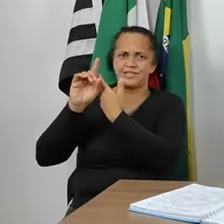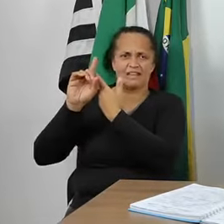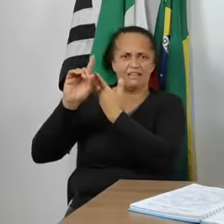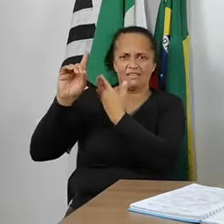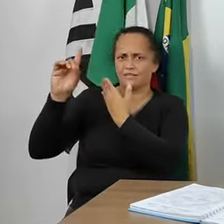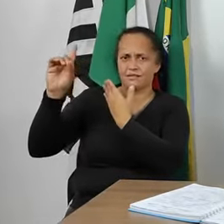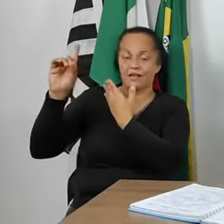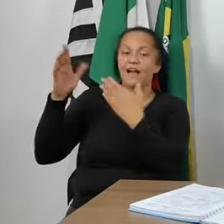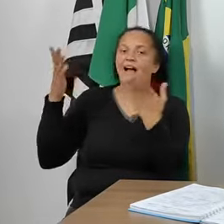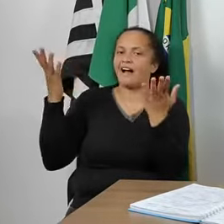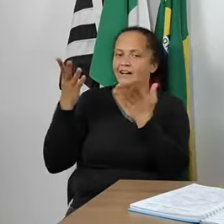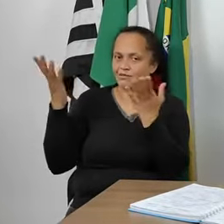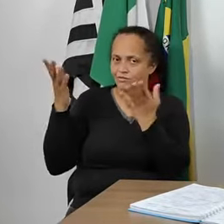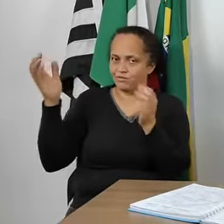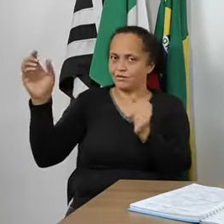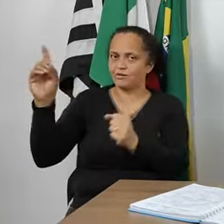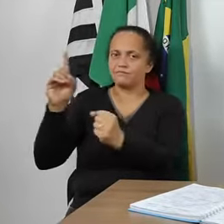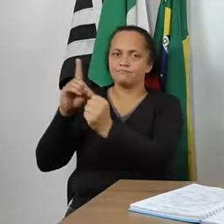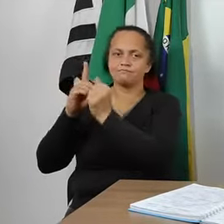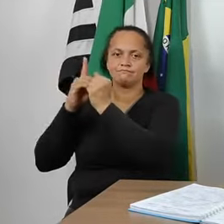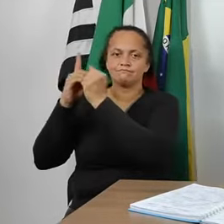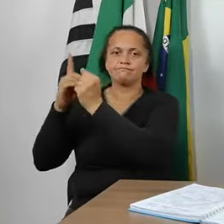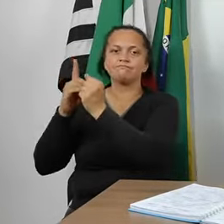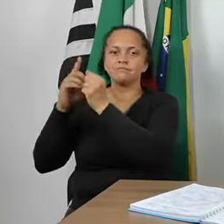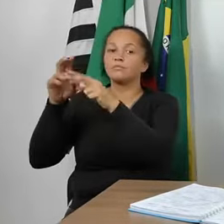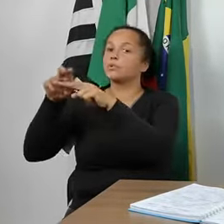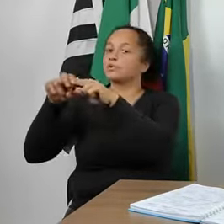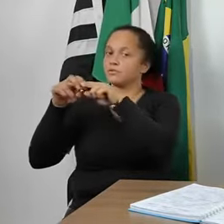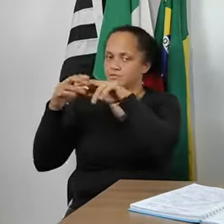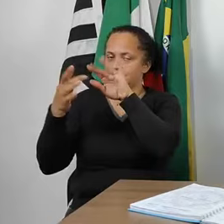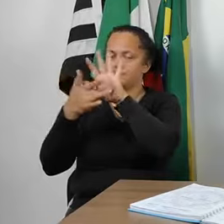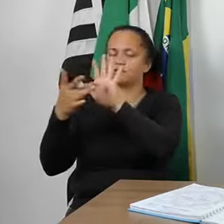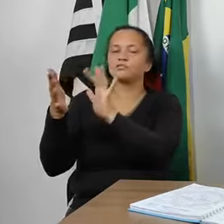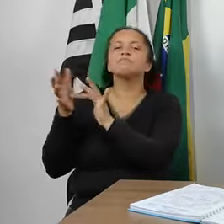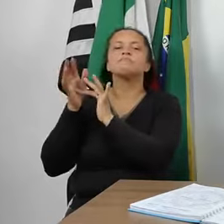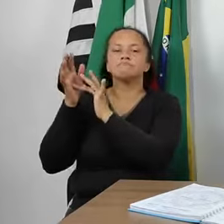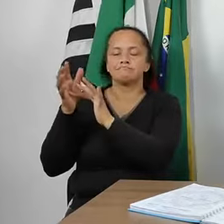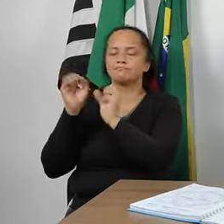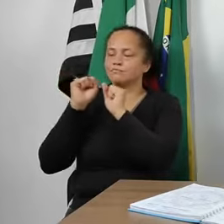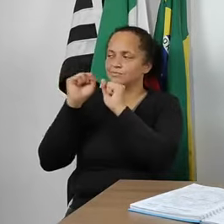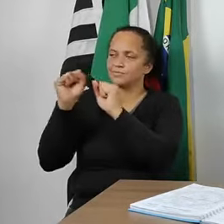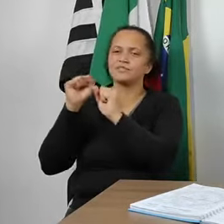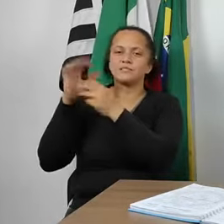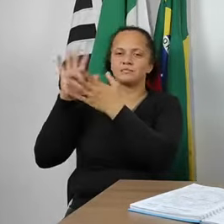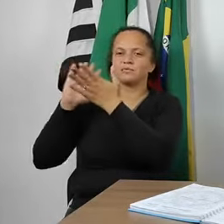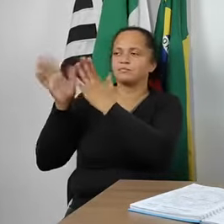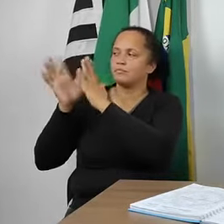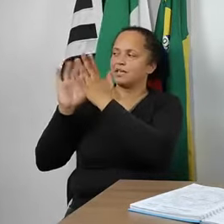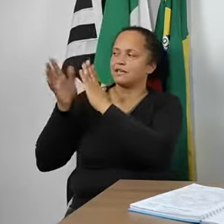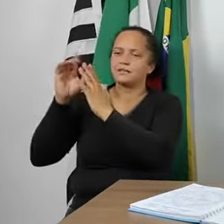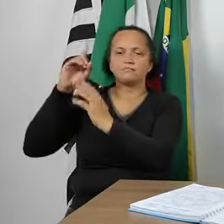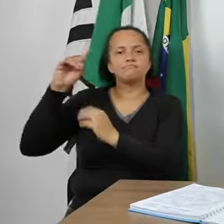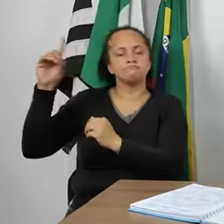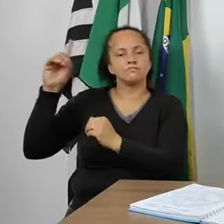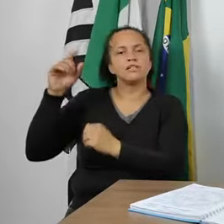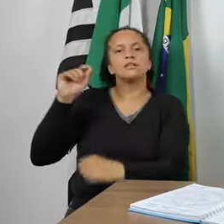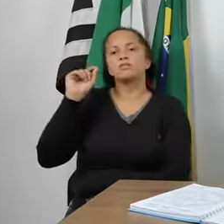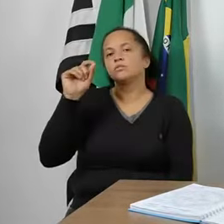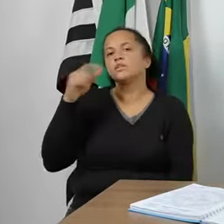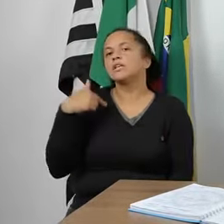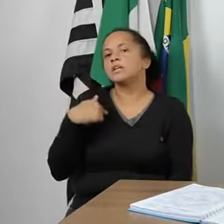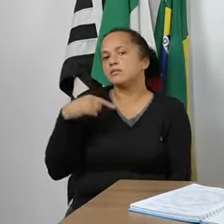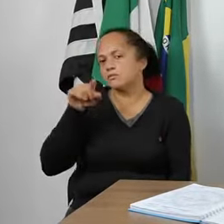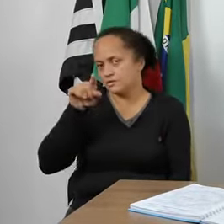E hoje, por meio do sangue de Jesus, nós temos acesso ao coração do Pai. E o que eu e você precisamos é